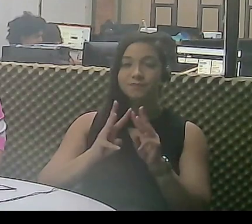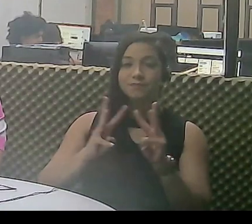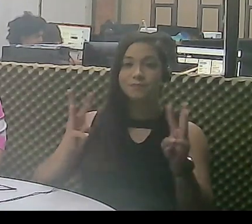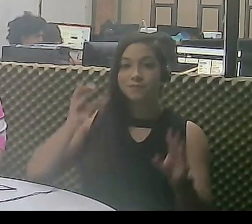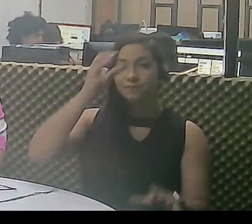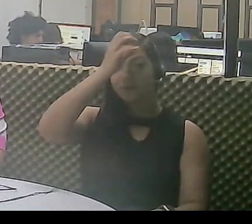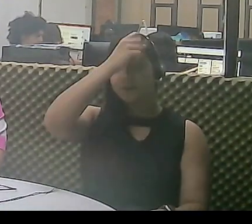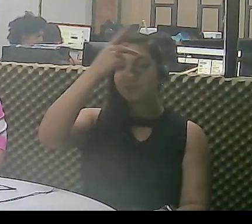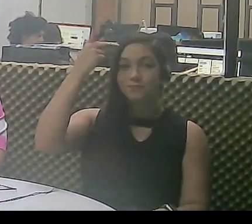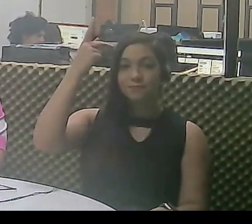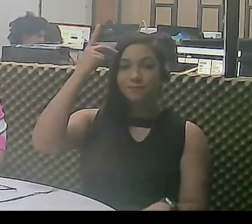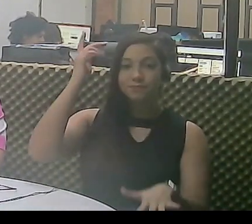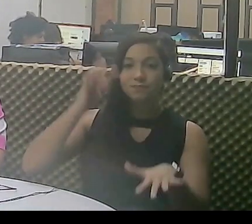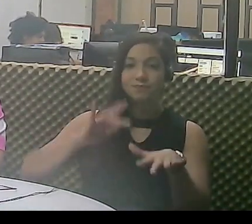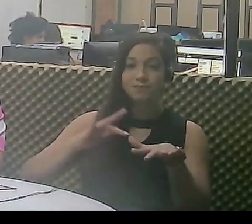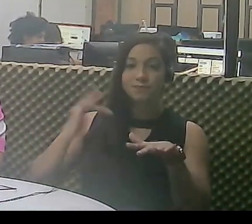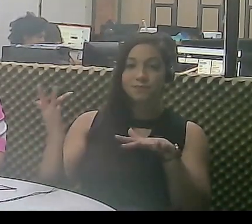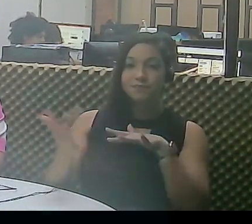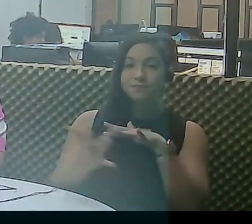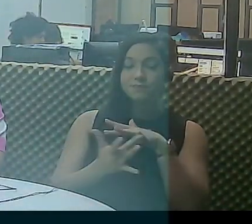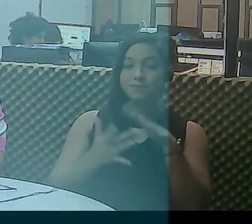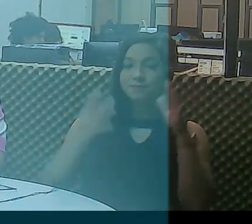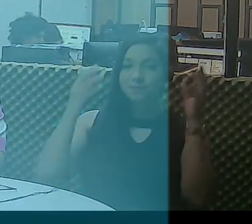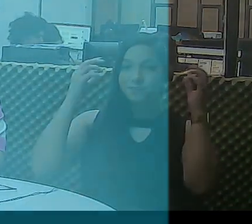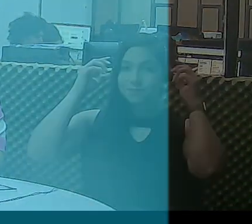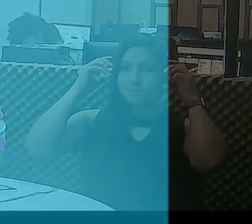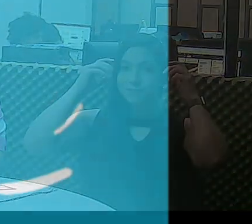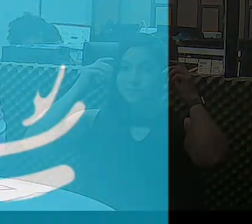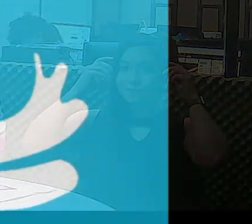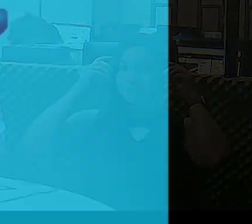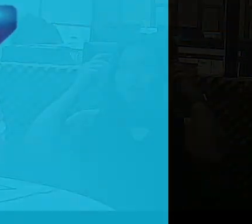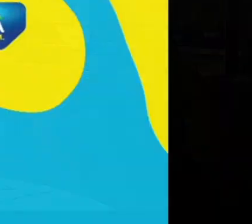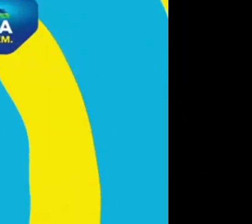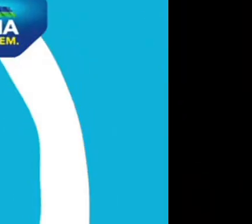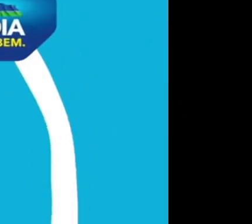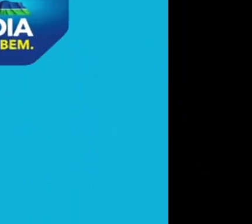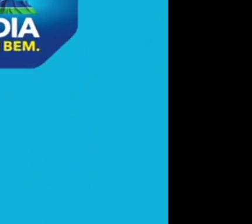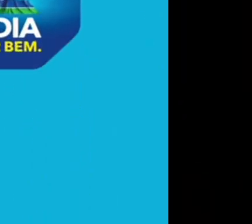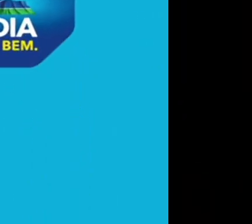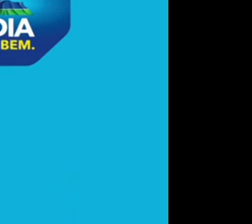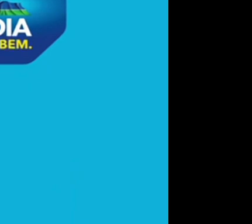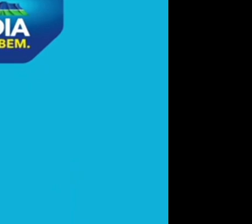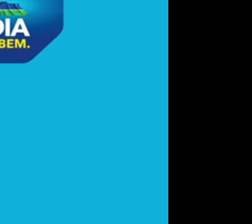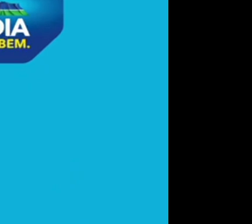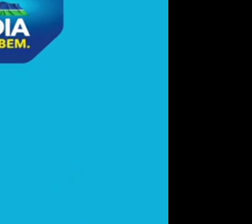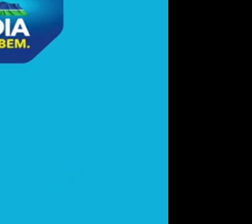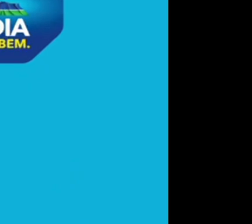Continue conosco no portal da Prefeitura e nas redes sociais.